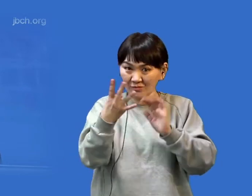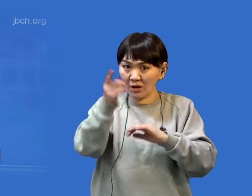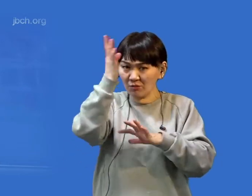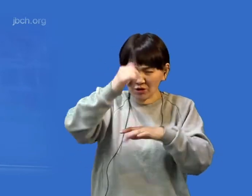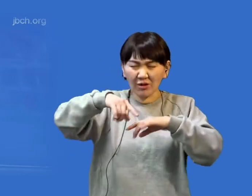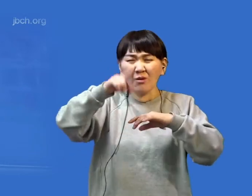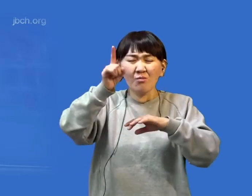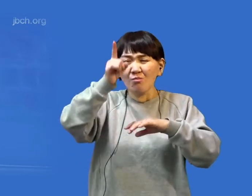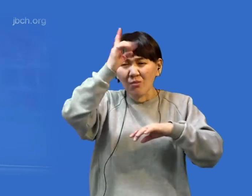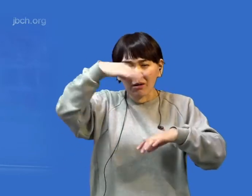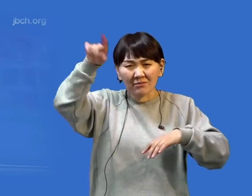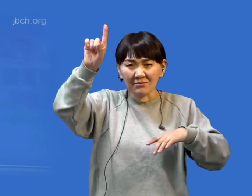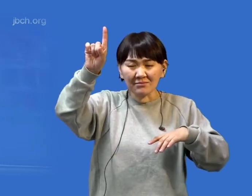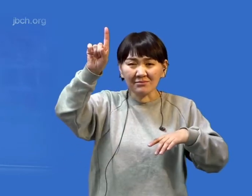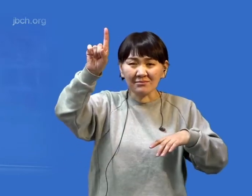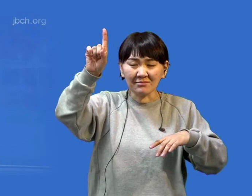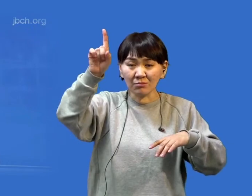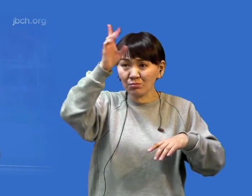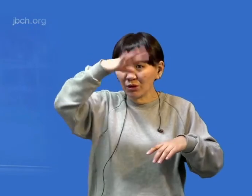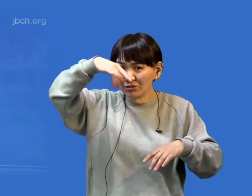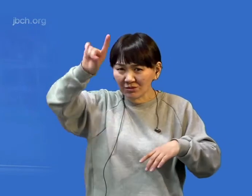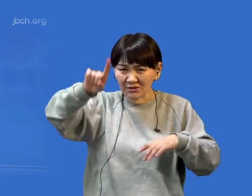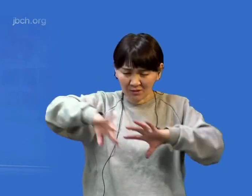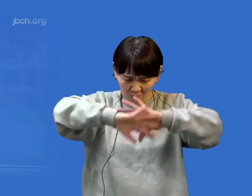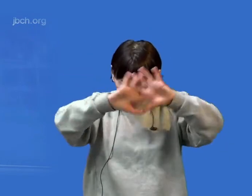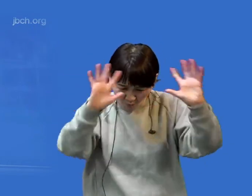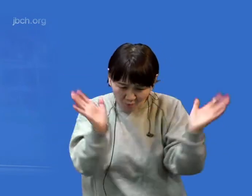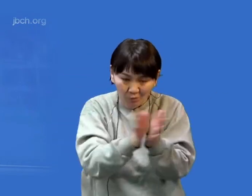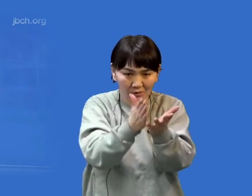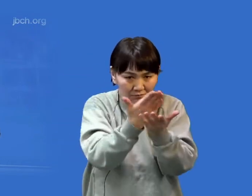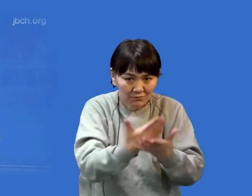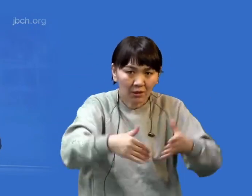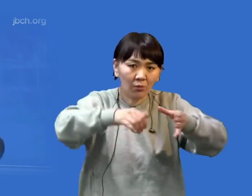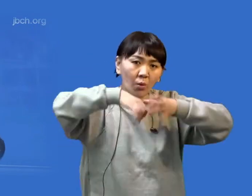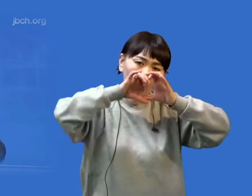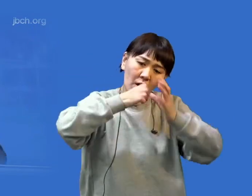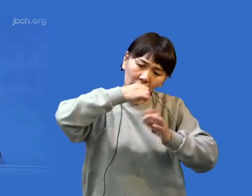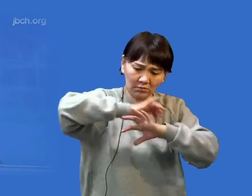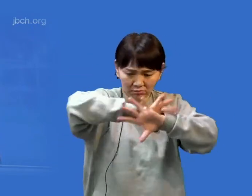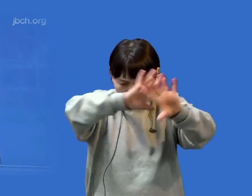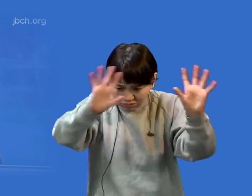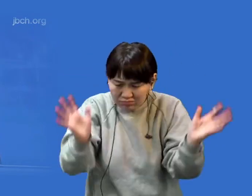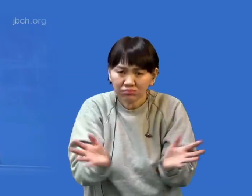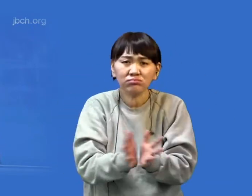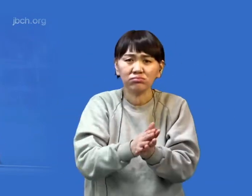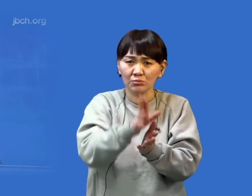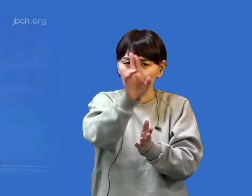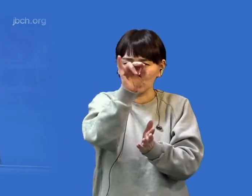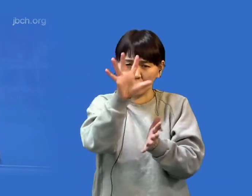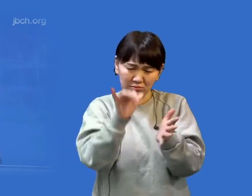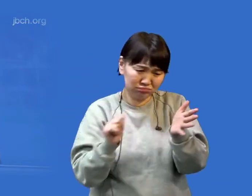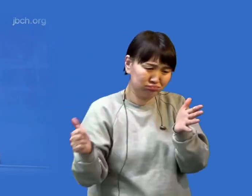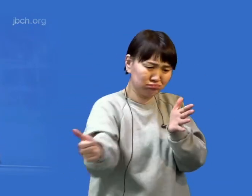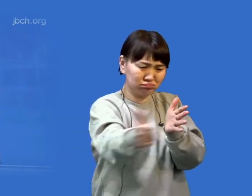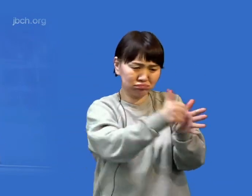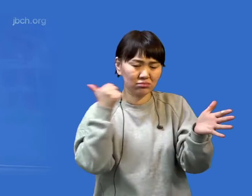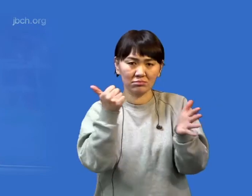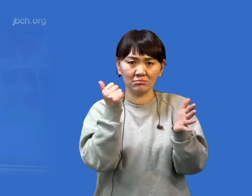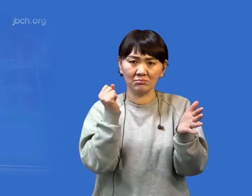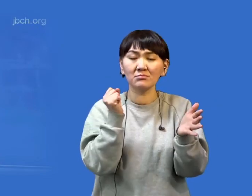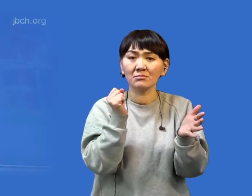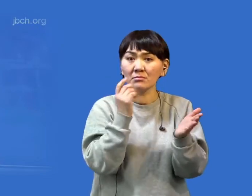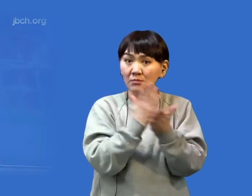хэрэглэгддэг бүхэл сав суулганд цус цацсан юм байдаг аа гэсэн. Бурханд үйлчлэгддэг дээр өргөн дотор байдаг зүйл бүх зүйл цус цацагдсан.